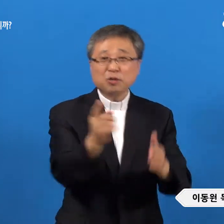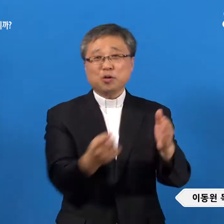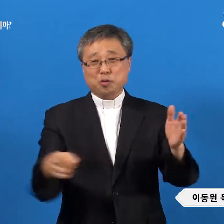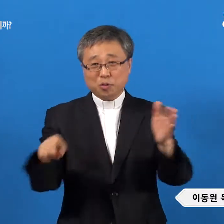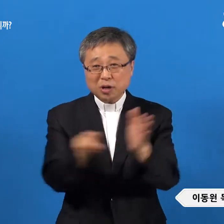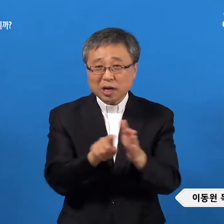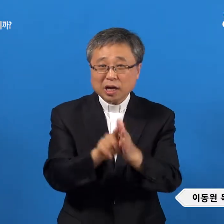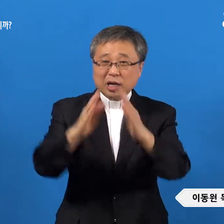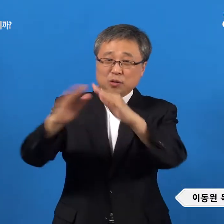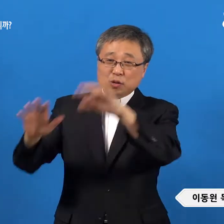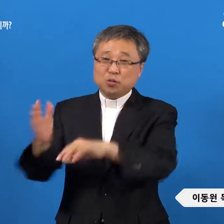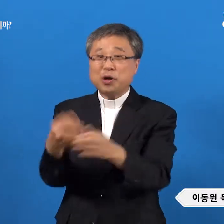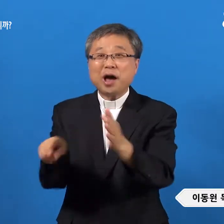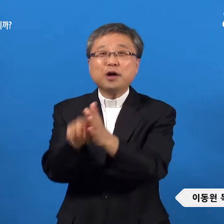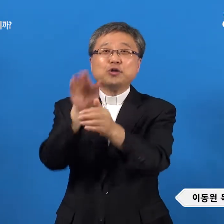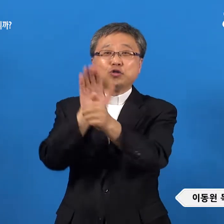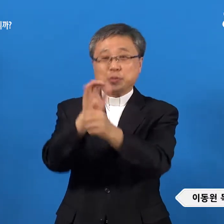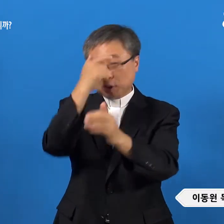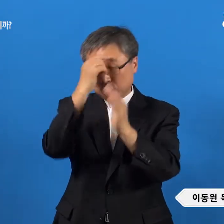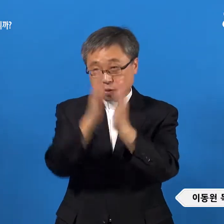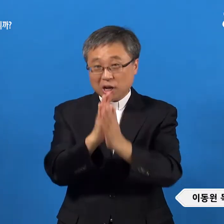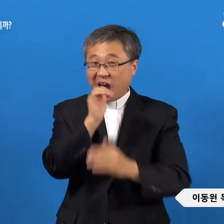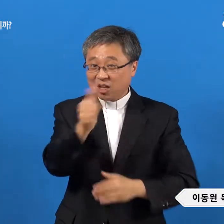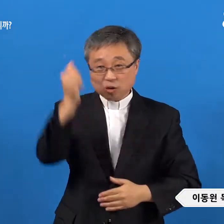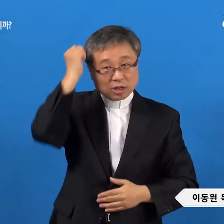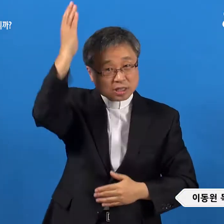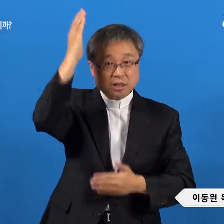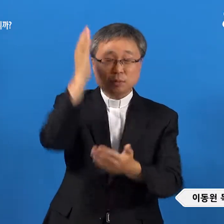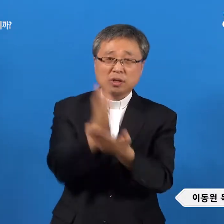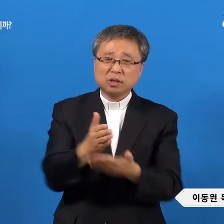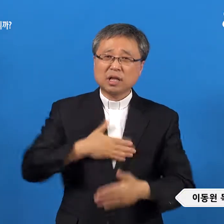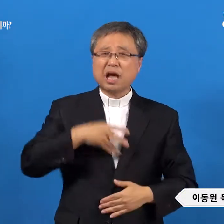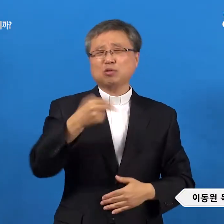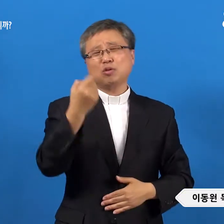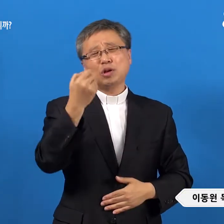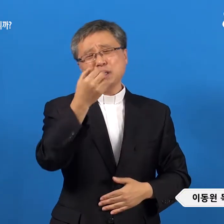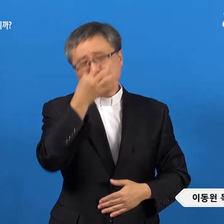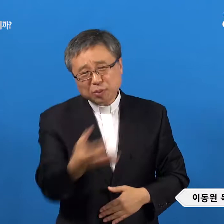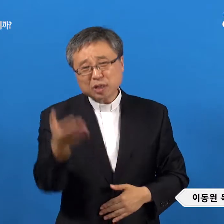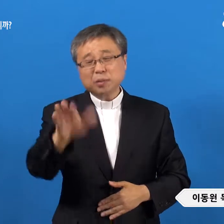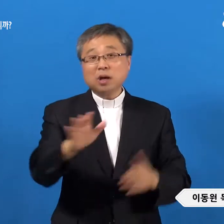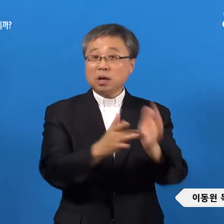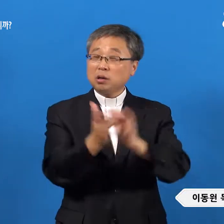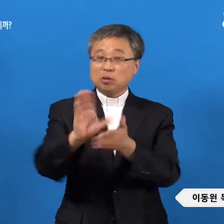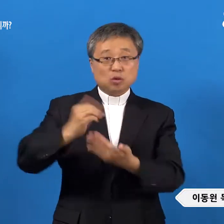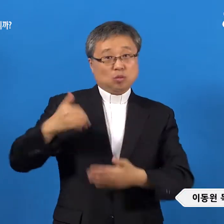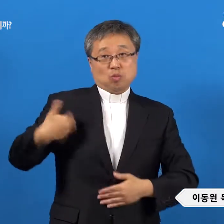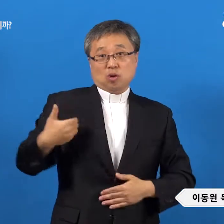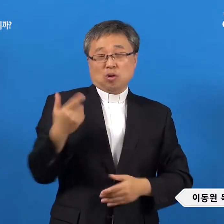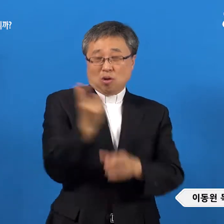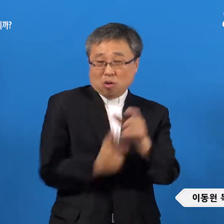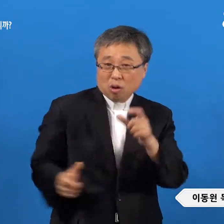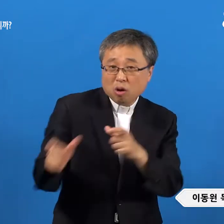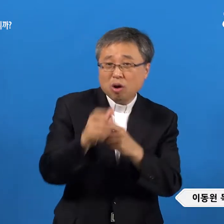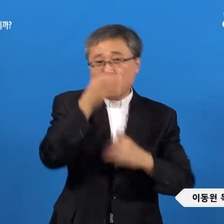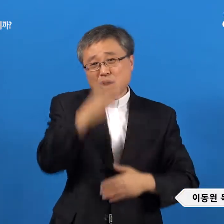이웃들을 위한 중보의 기도를 결코 잊지 마십시오. 나도 힘들지만 예수 몰라 더 힘들고 예수 떠나